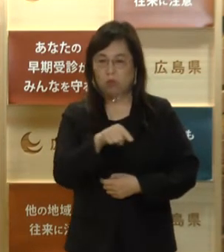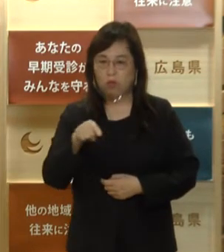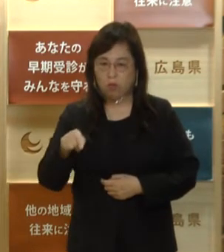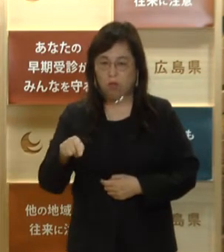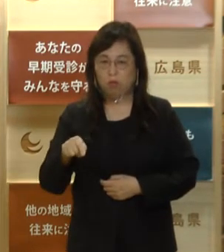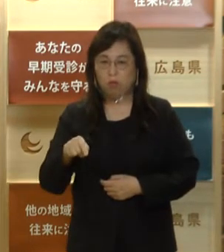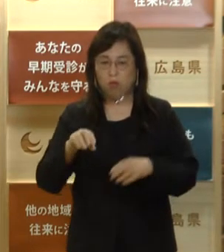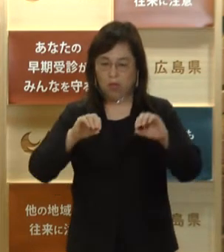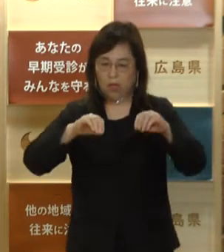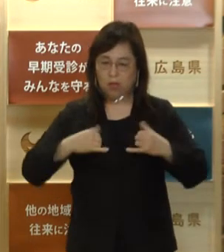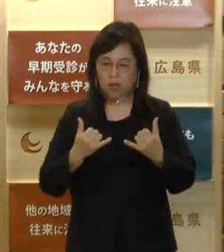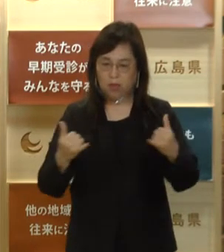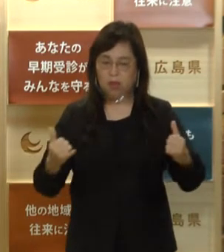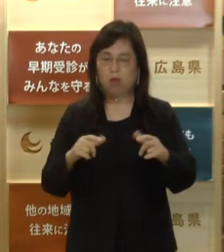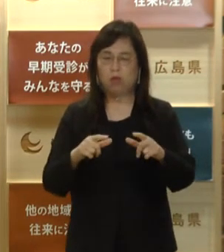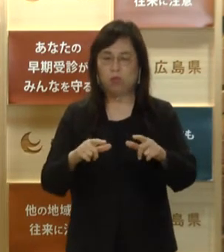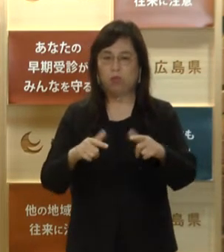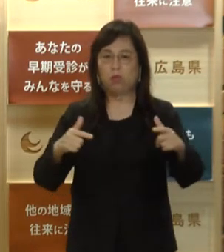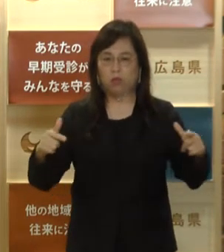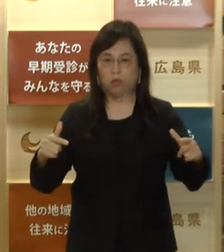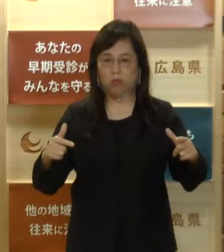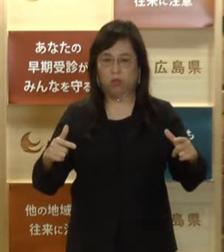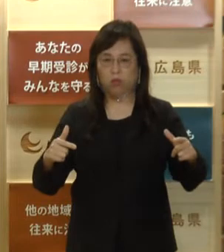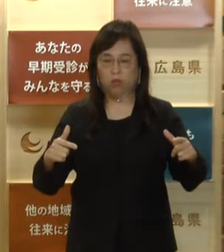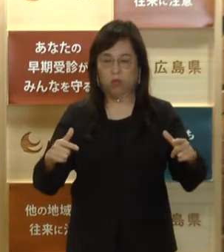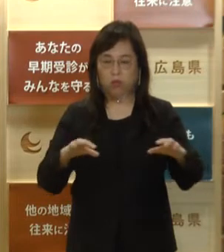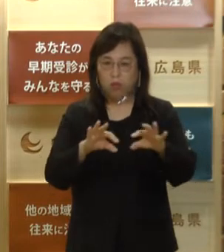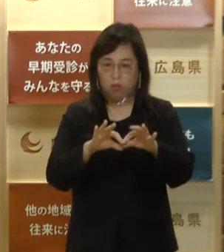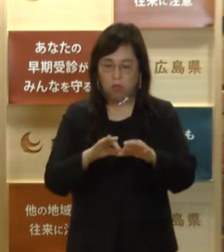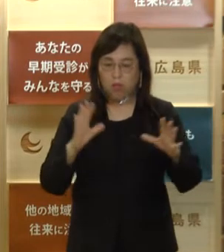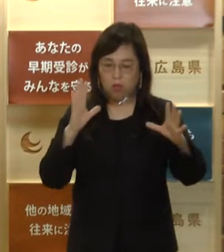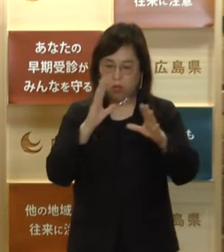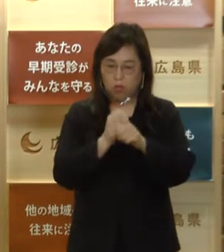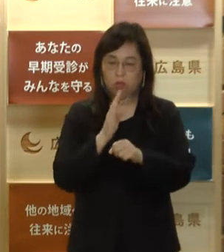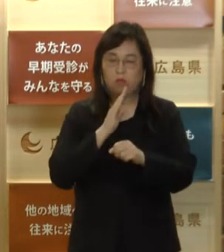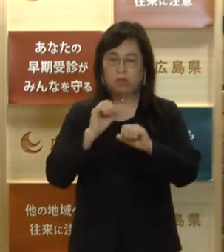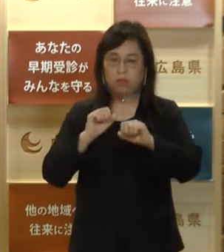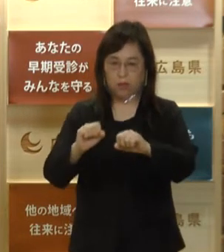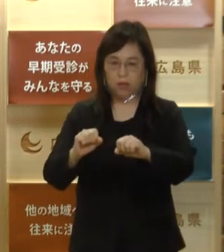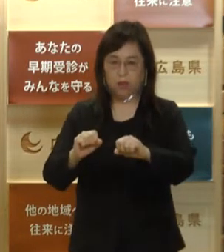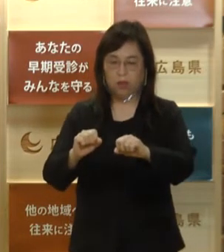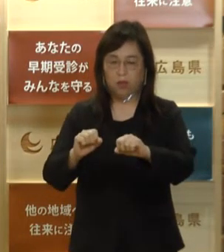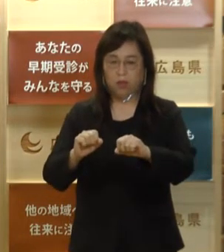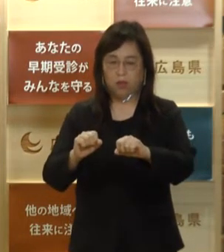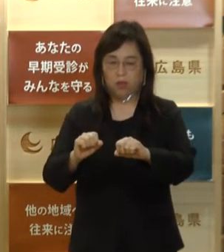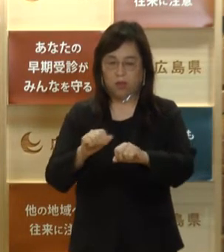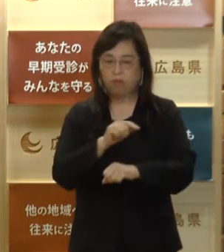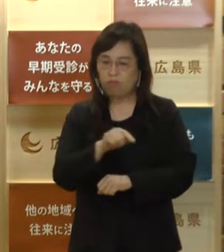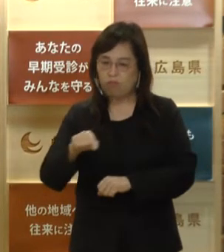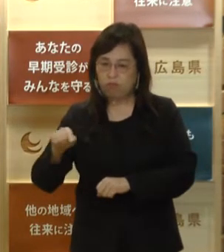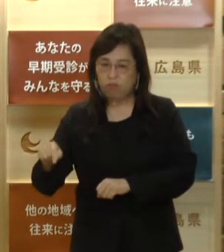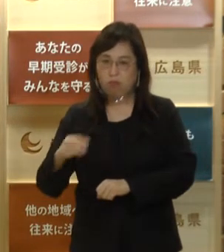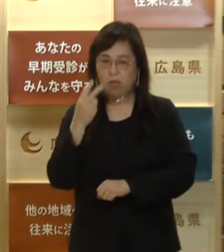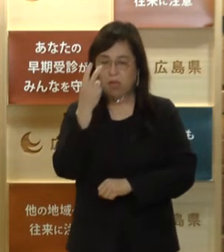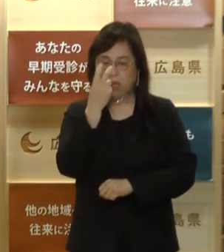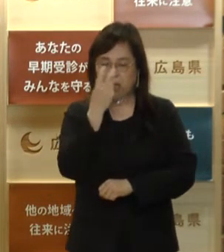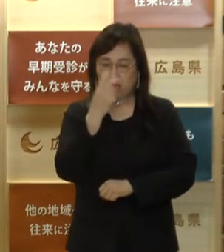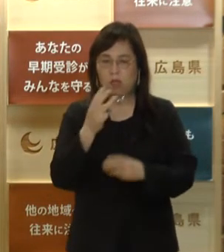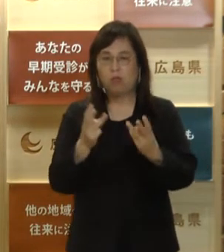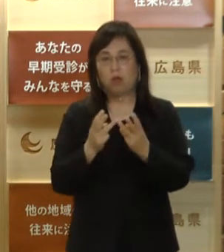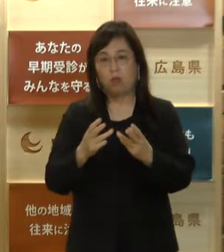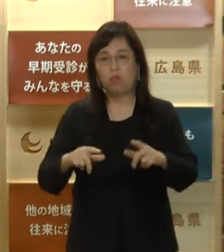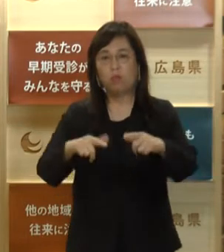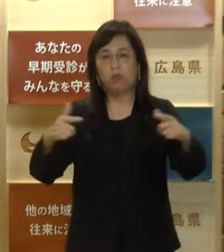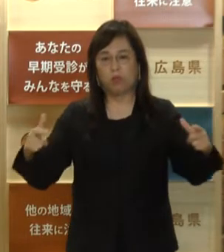えているということで、その上で、周期実施などを行って、検査全体が増えているというところであります。で、これは非常に